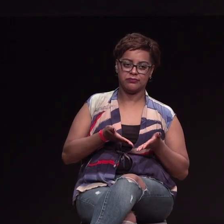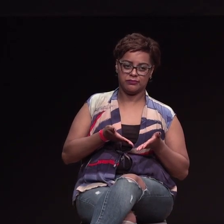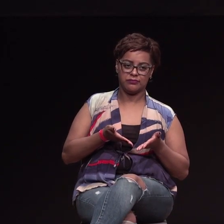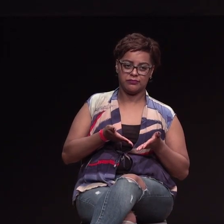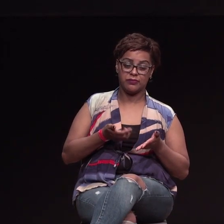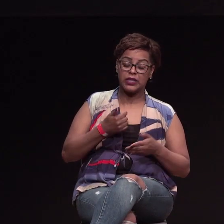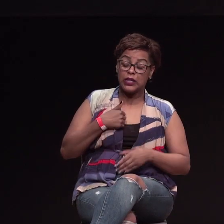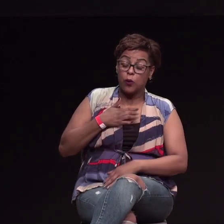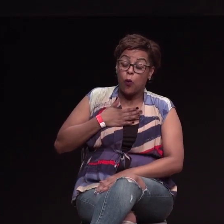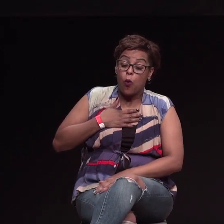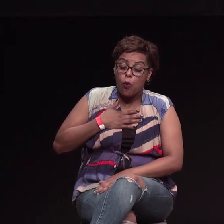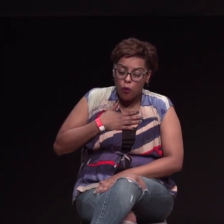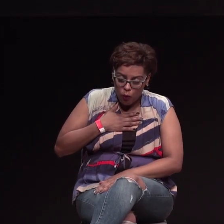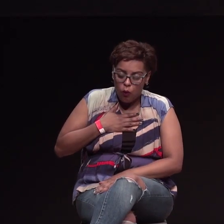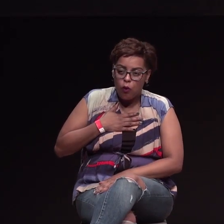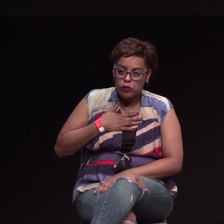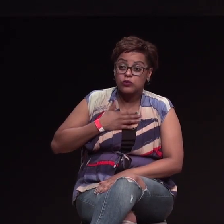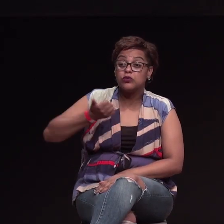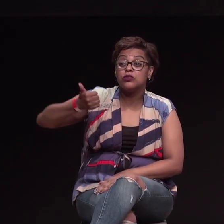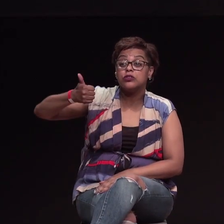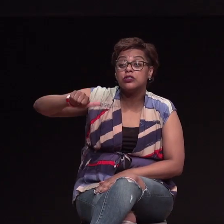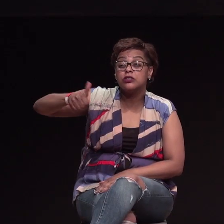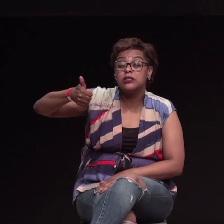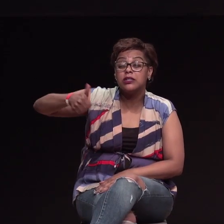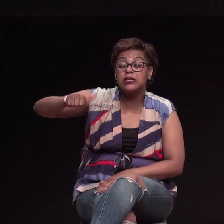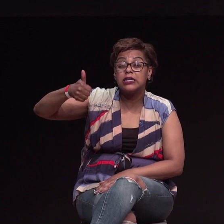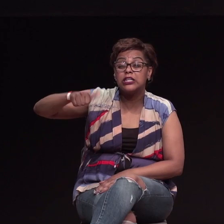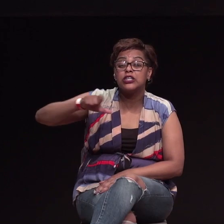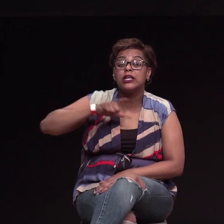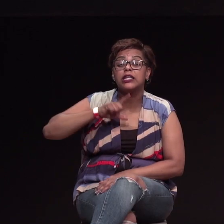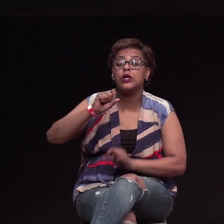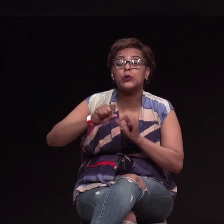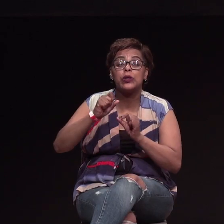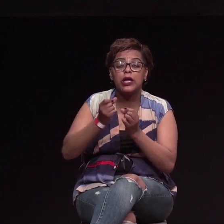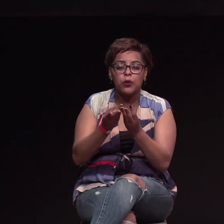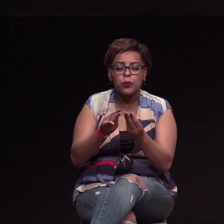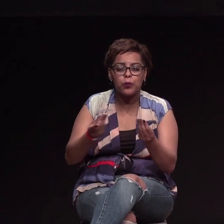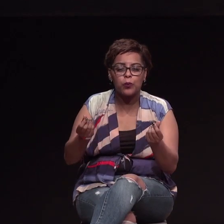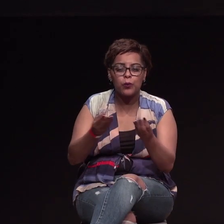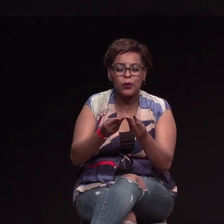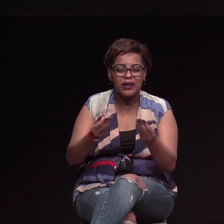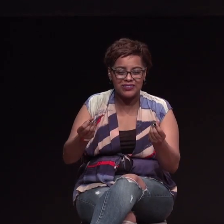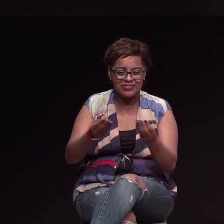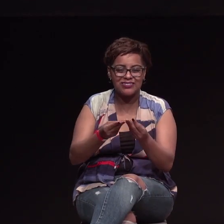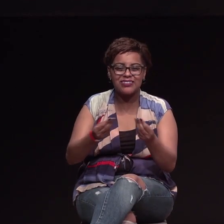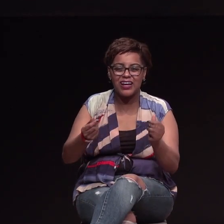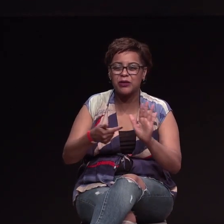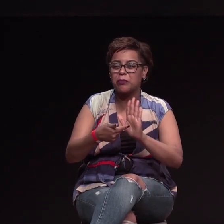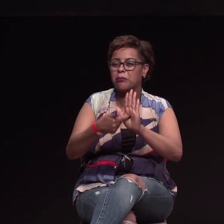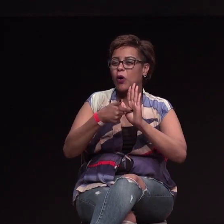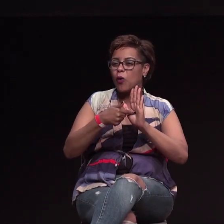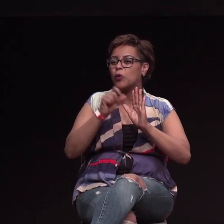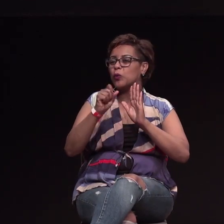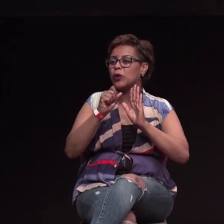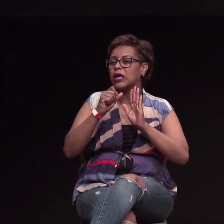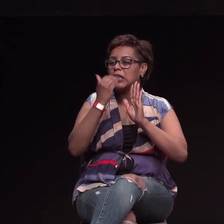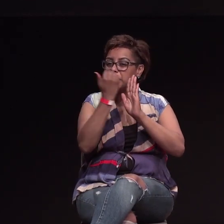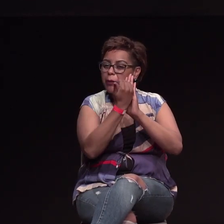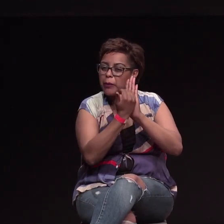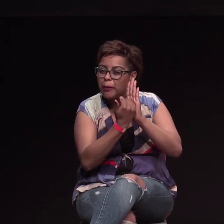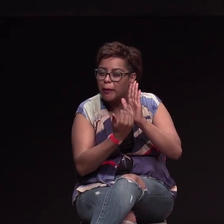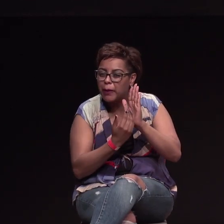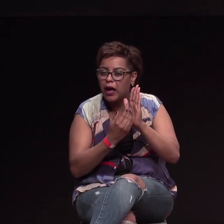Eu gosto muito de críticas que têm substância, que apontam coisas, que